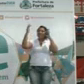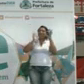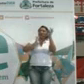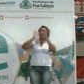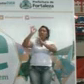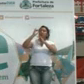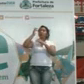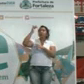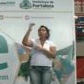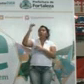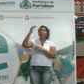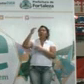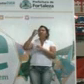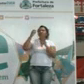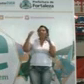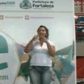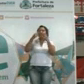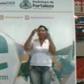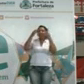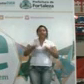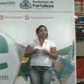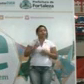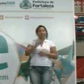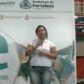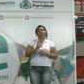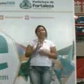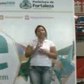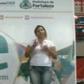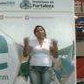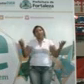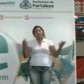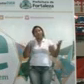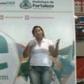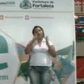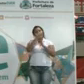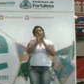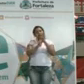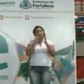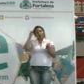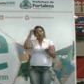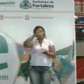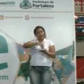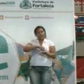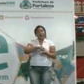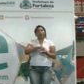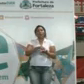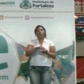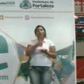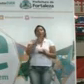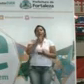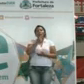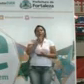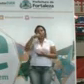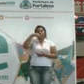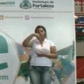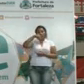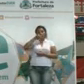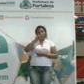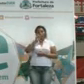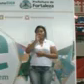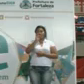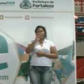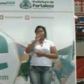pode entristecer. Imagine o final de um século e um doido chamado Nostradamus, que